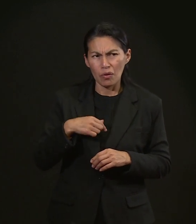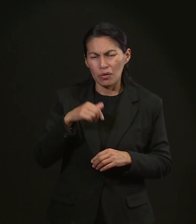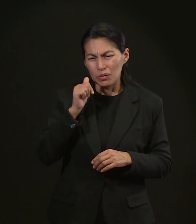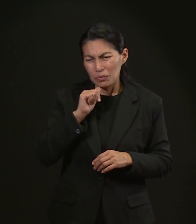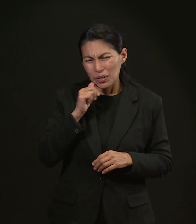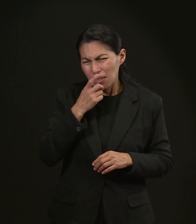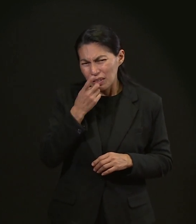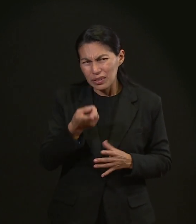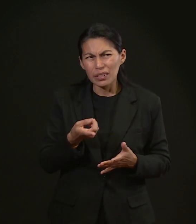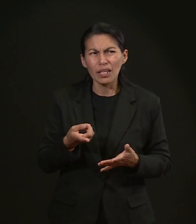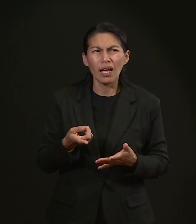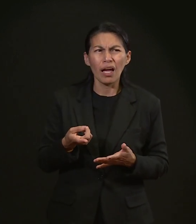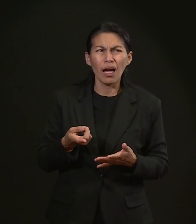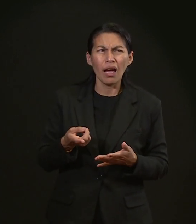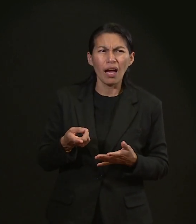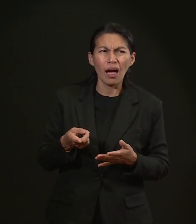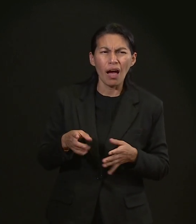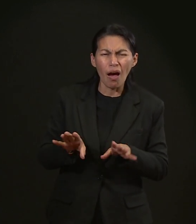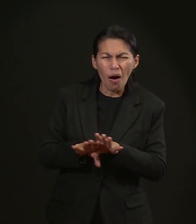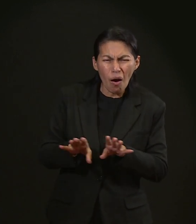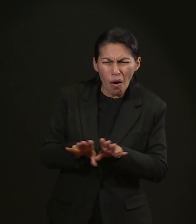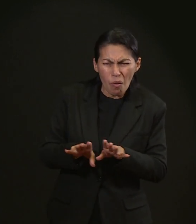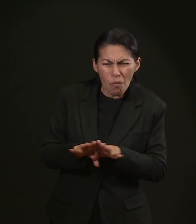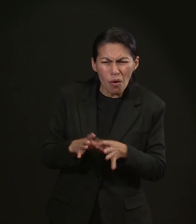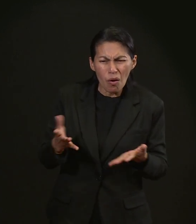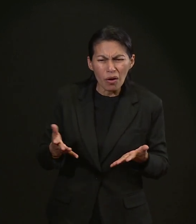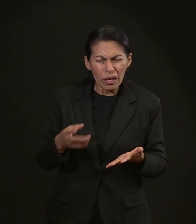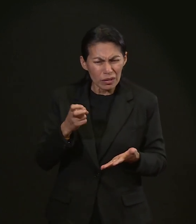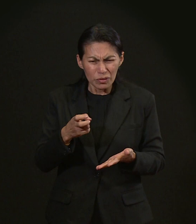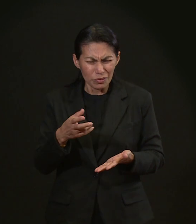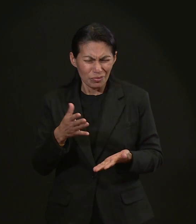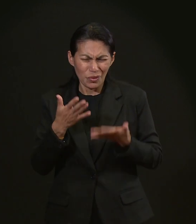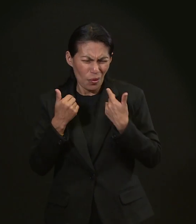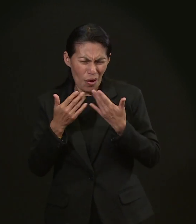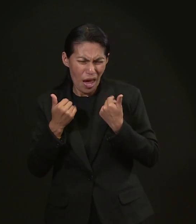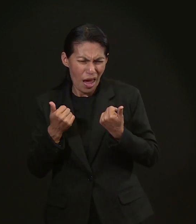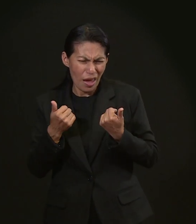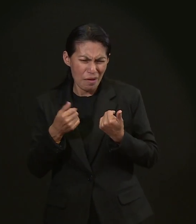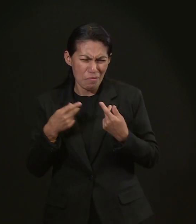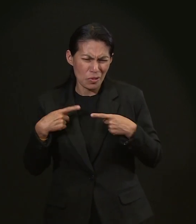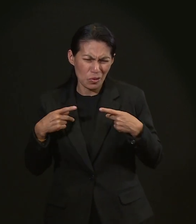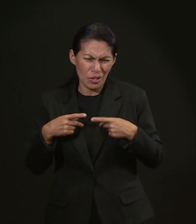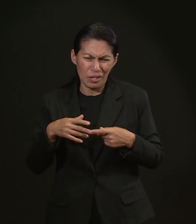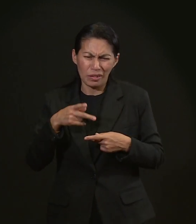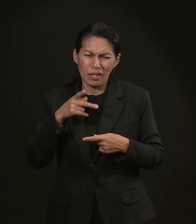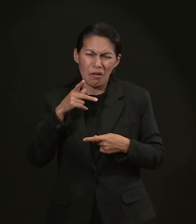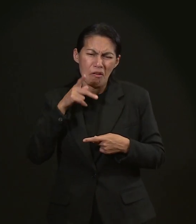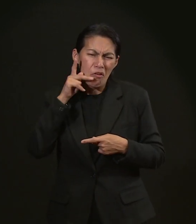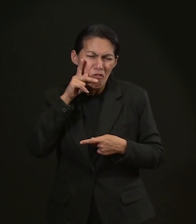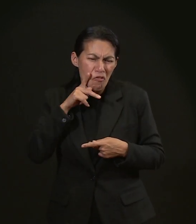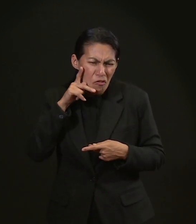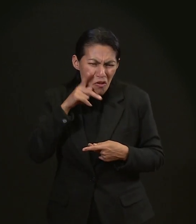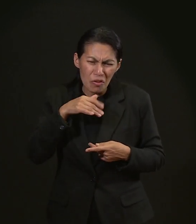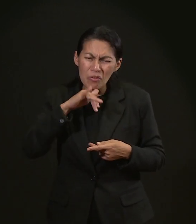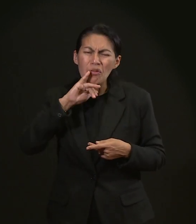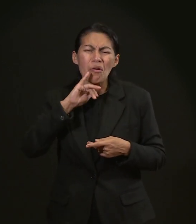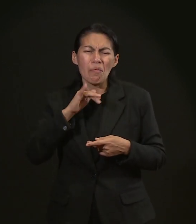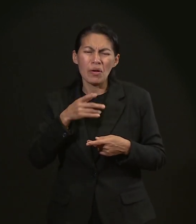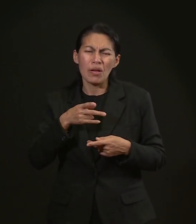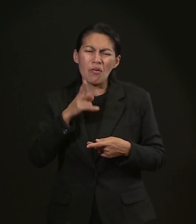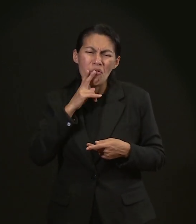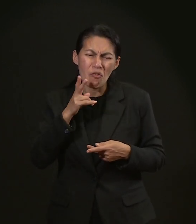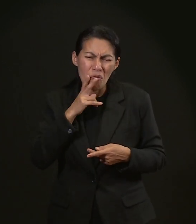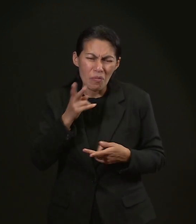yo así yo así decían y si hubo y dónde vas esos no existen y como que ya este